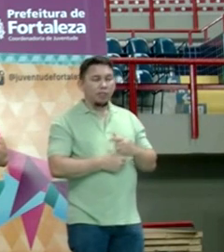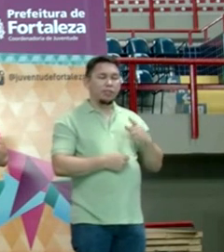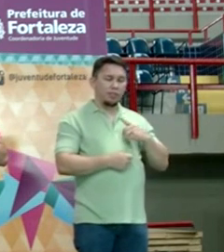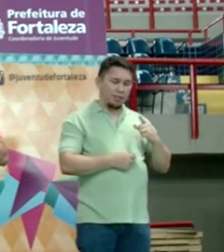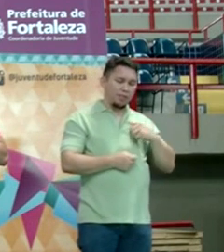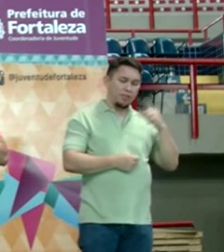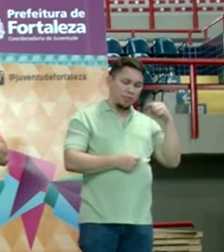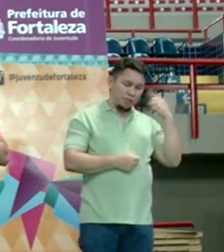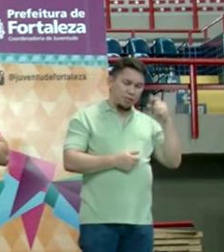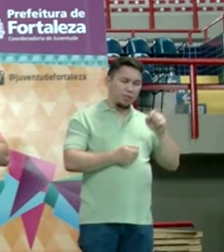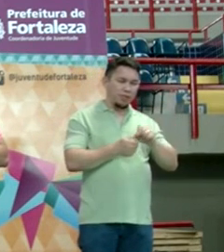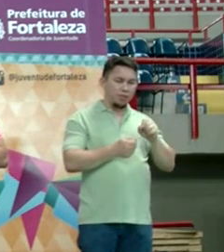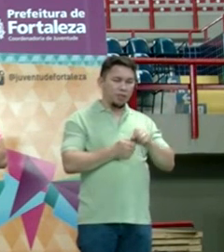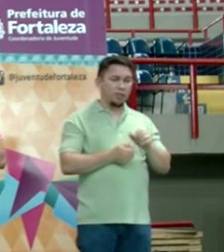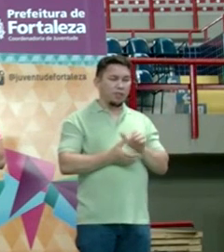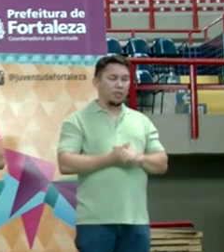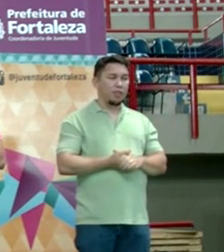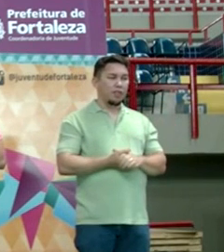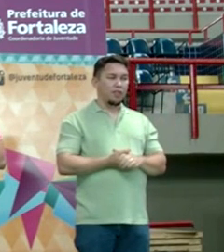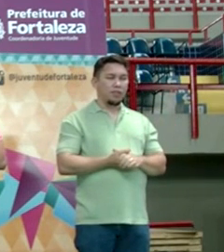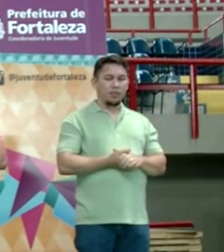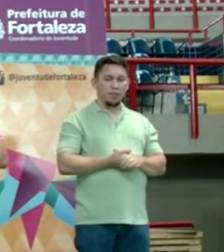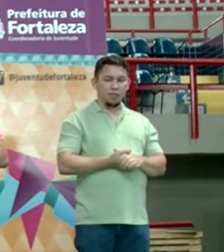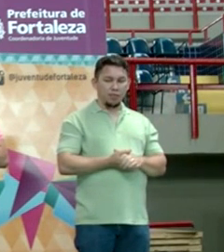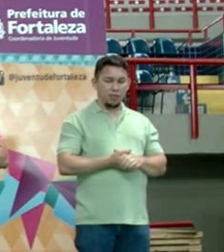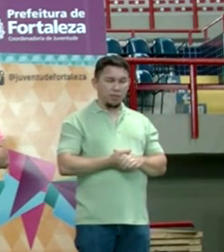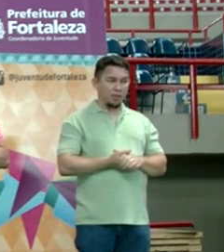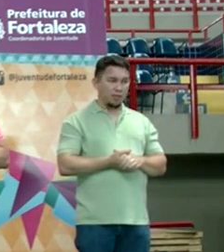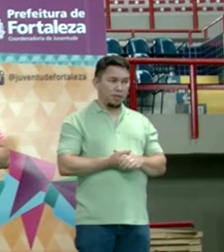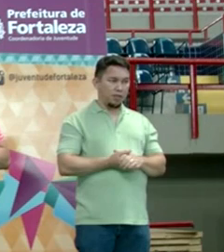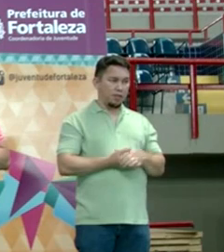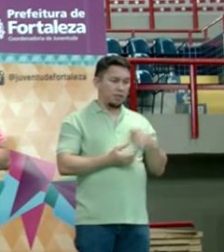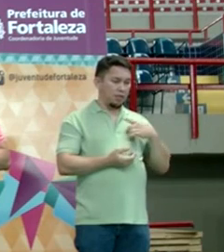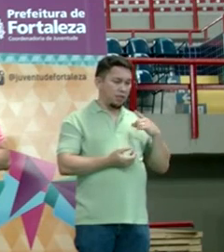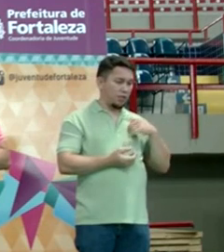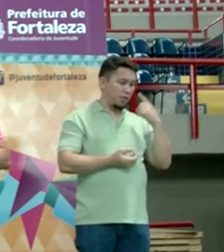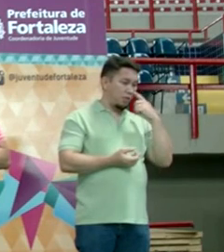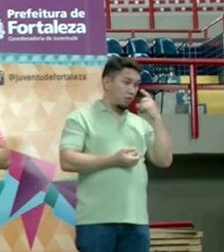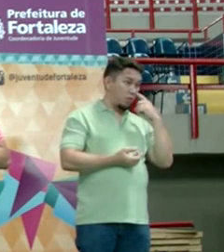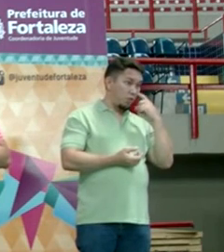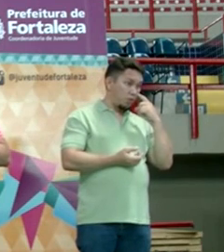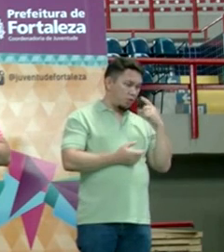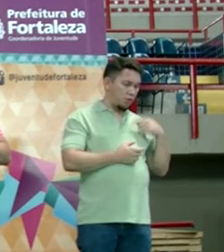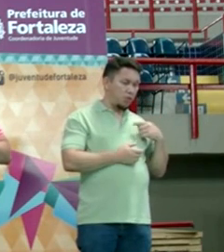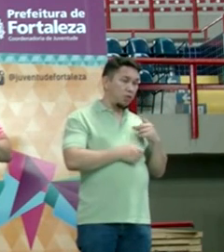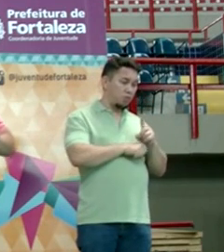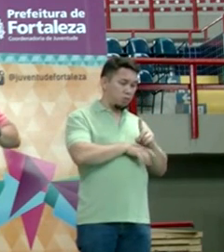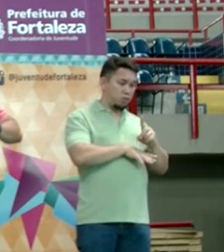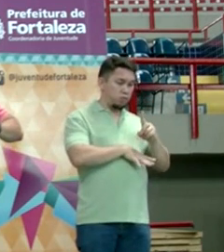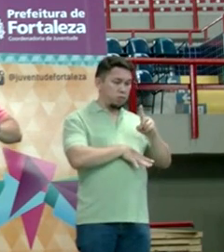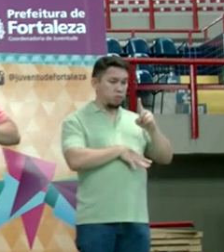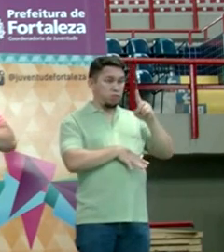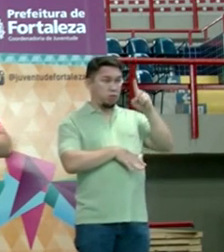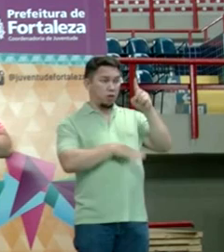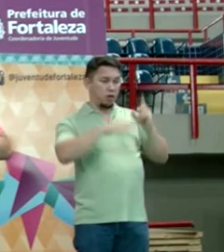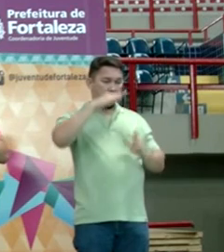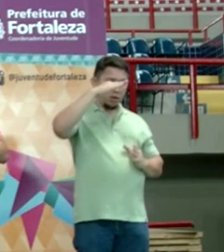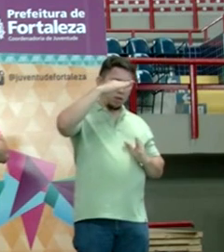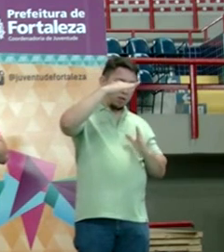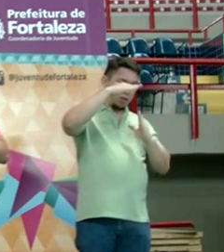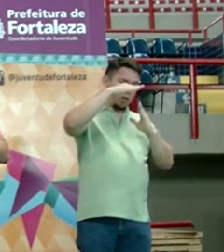submeteu aí de uma nave até a estratosfera. Ele foi até o